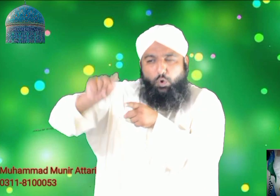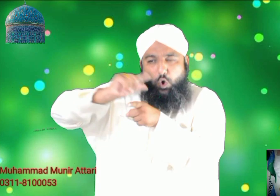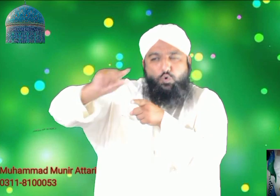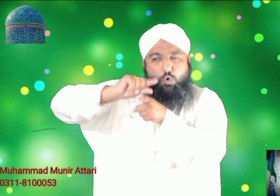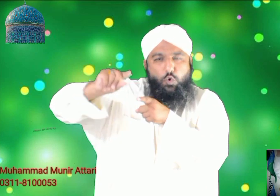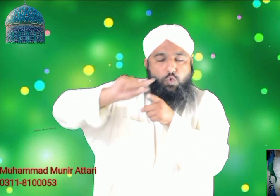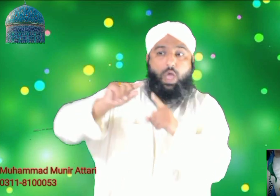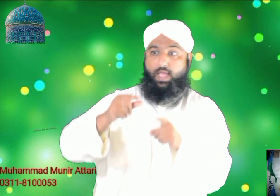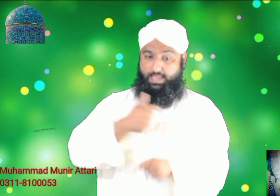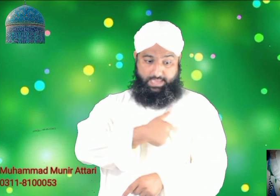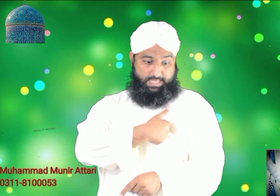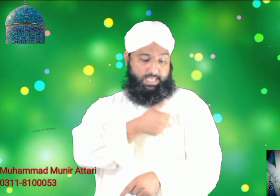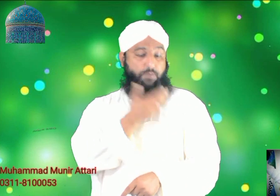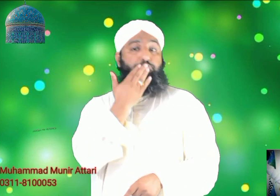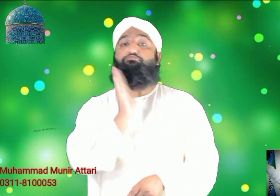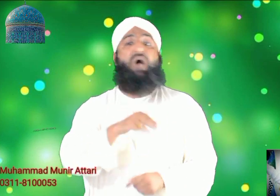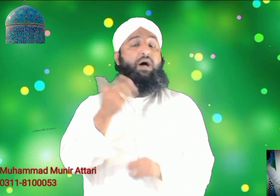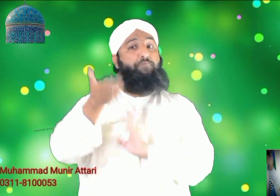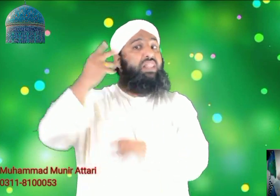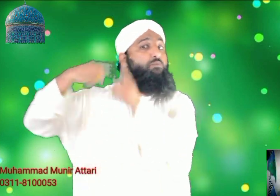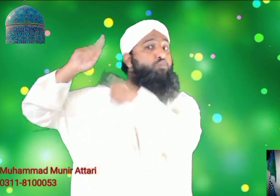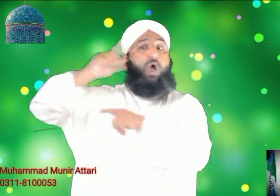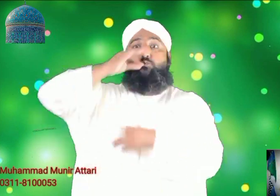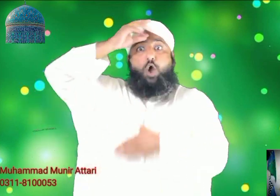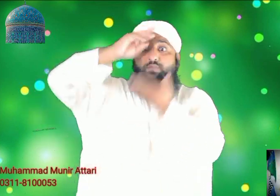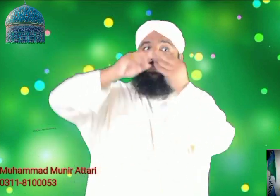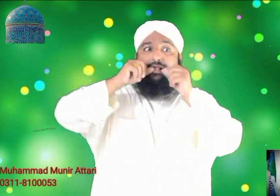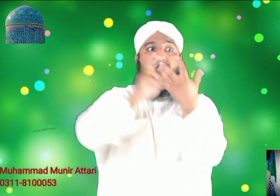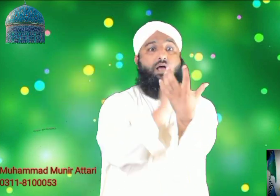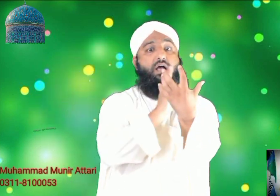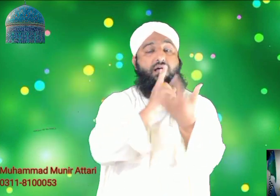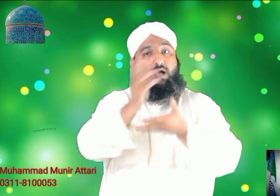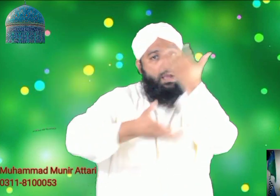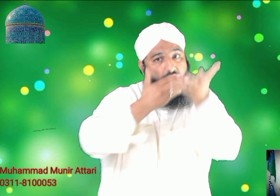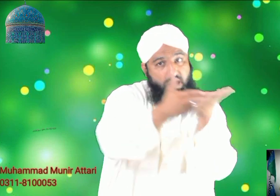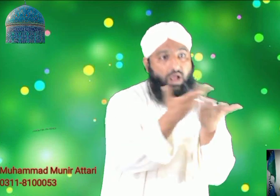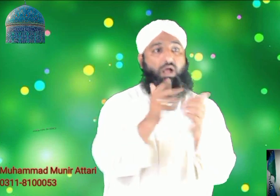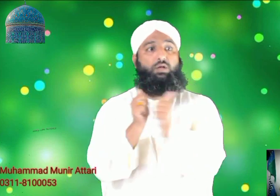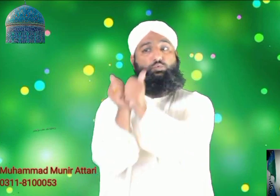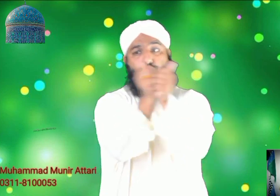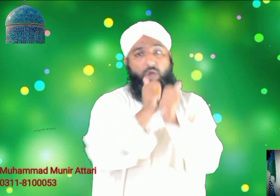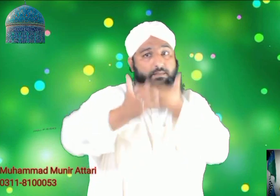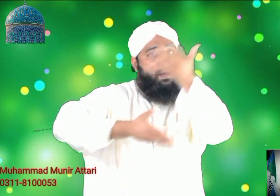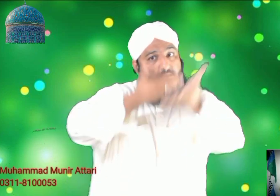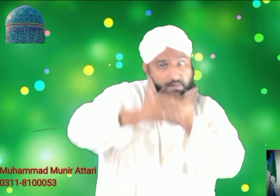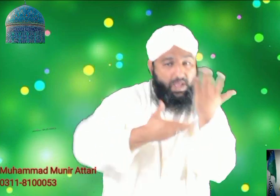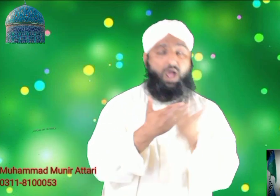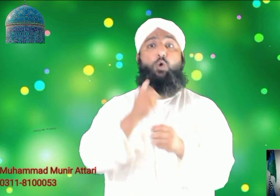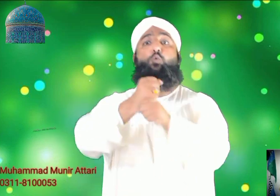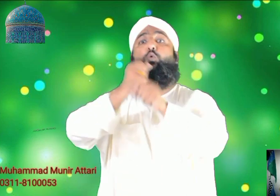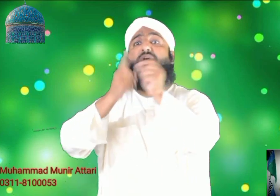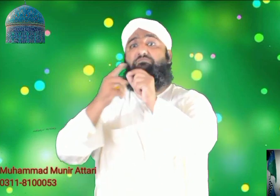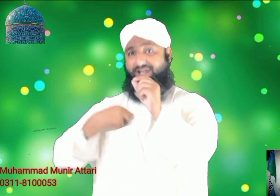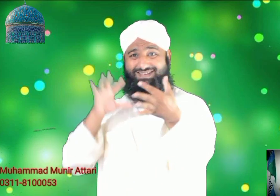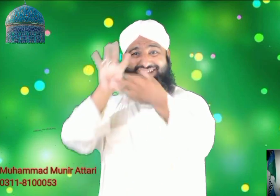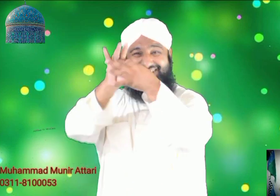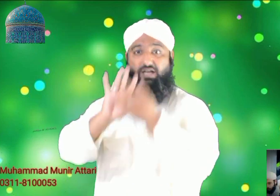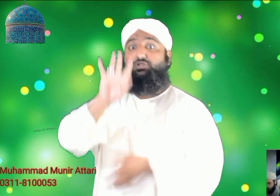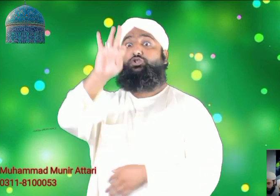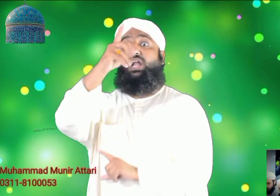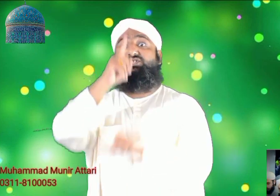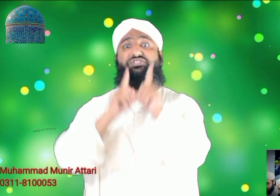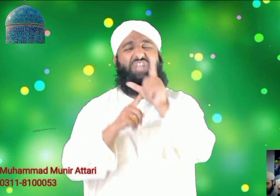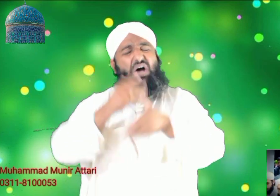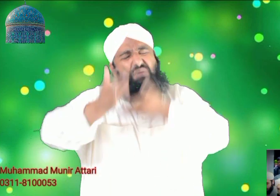میرے آقا نے بیانات فرمائے, صحابہ نے بیان فرمائے. جس پیر کا مرید ہوں غوث اعظم, وہ 40 سال تک بیان کرتے رہے. شروع تو کریں, اللہ